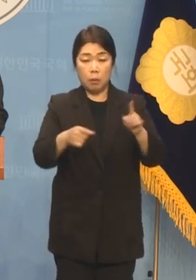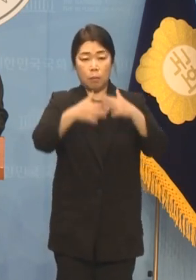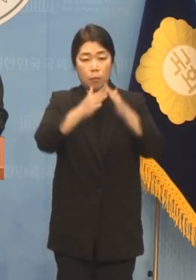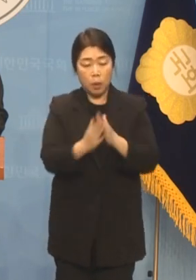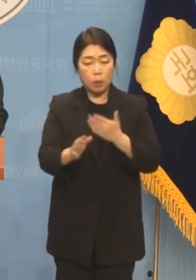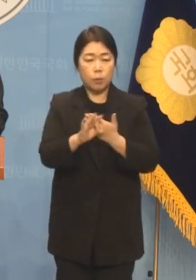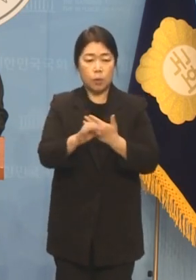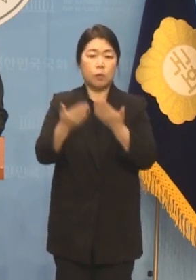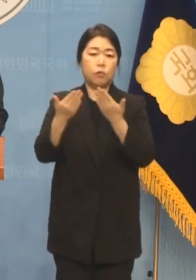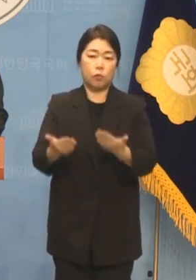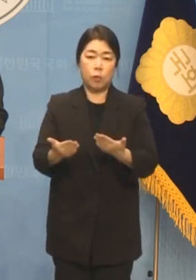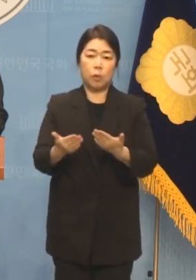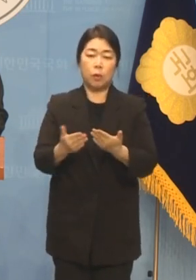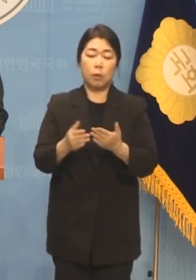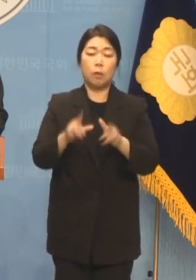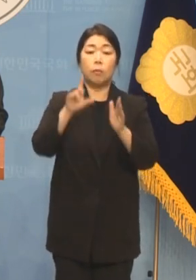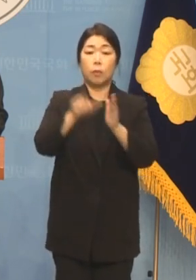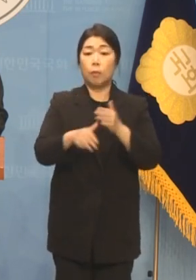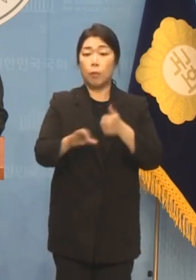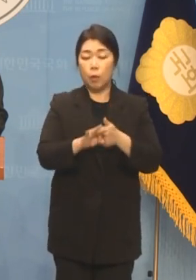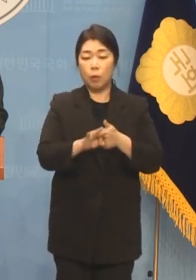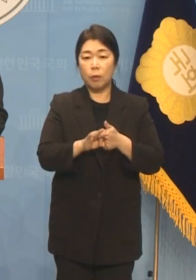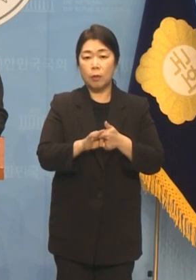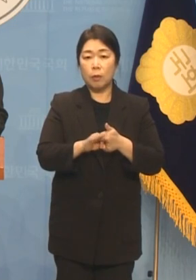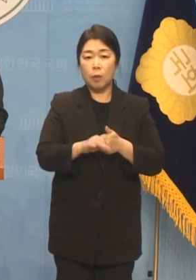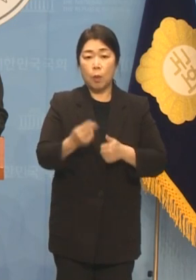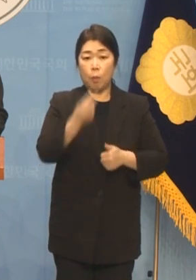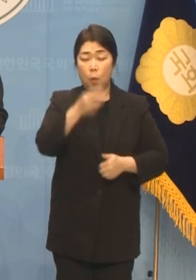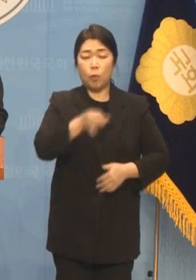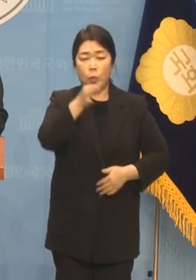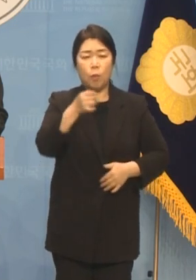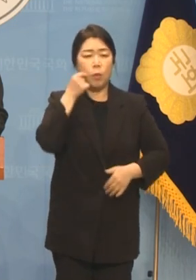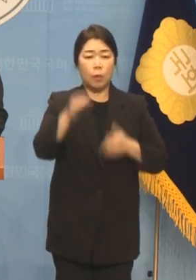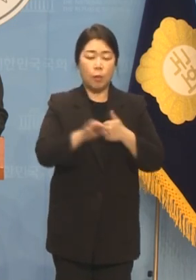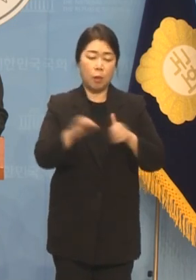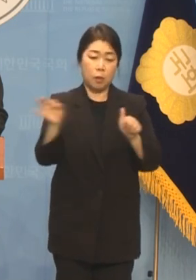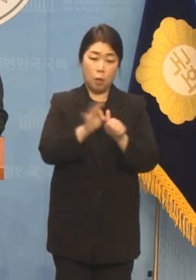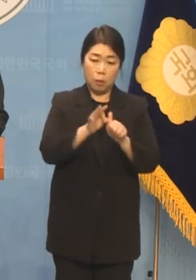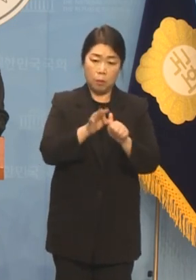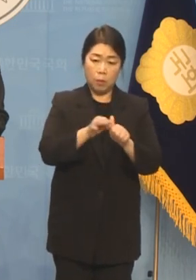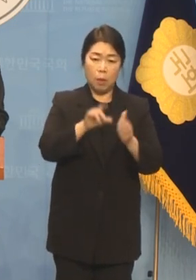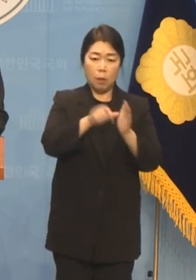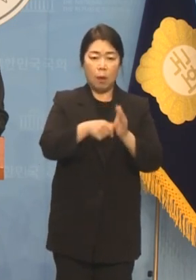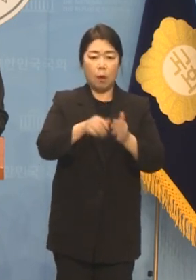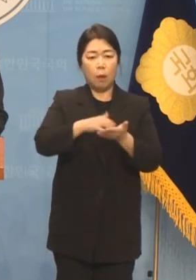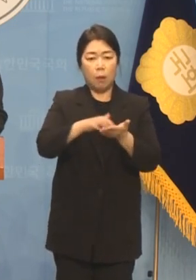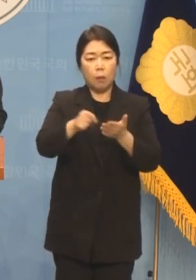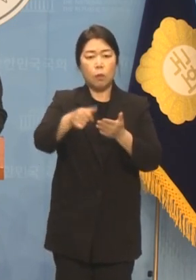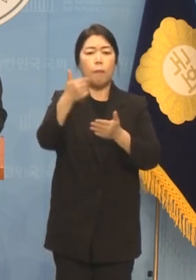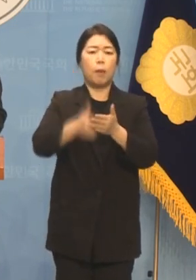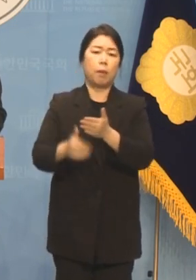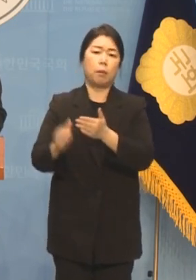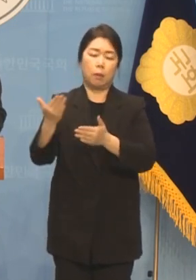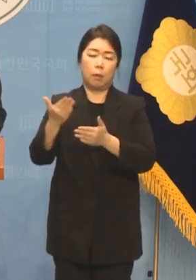저소득 등으로 인해 보험료를 내지 못하면 이후 연금 수급의 차질이 빚어질